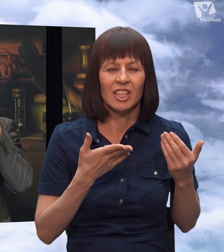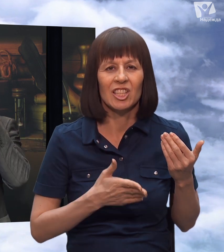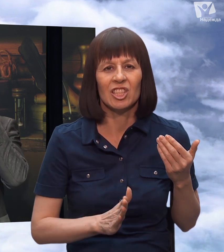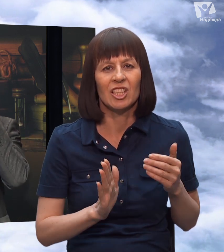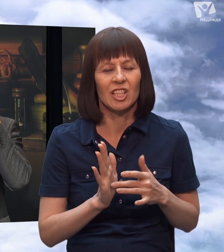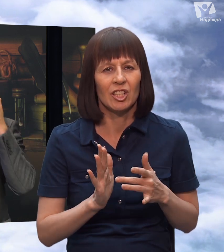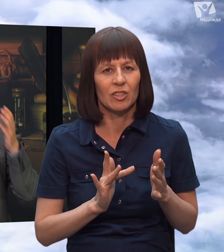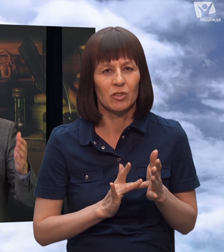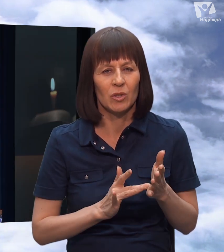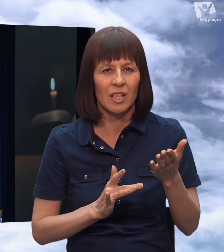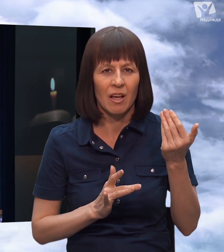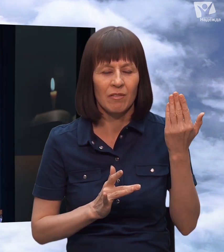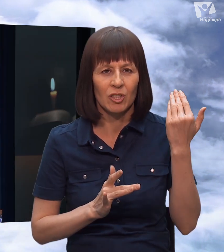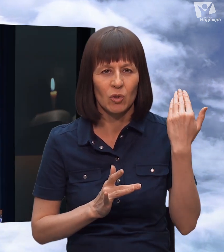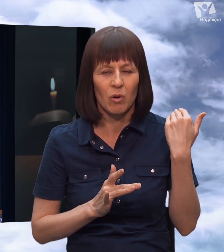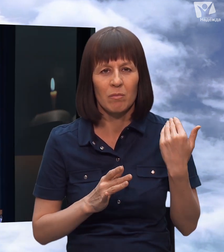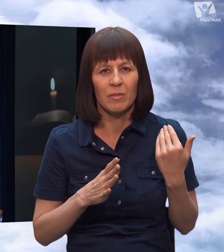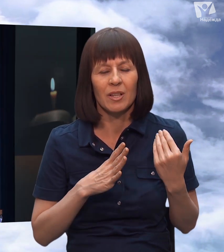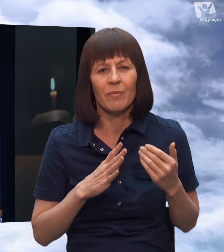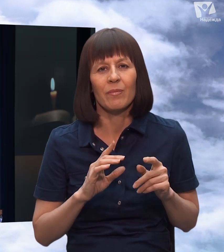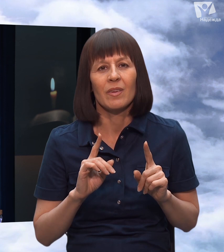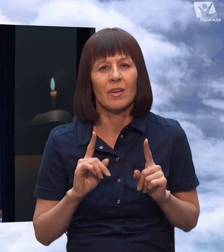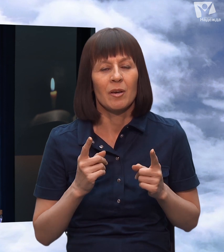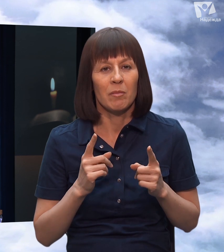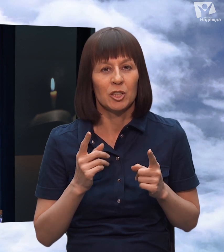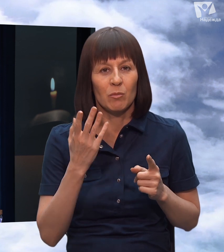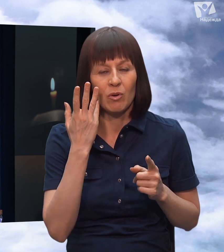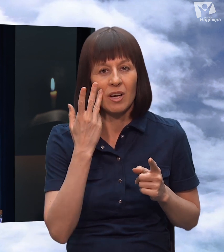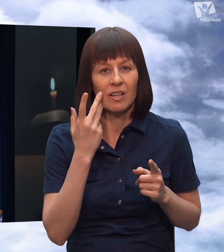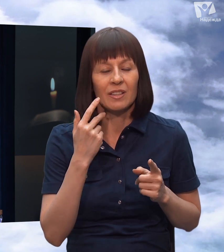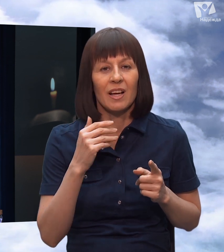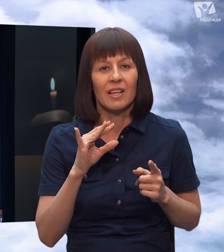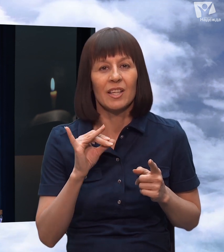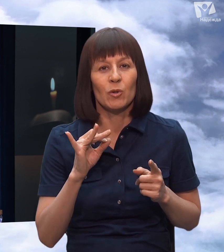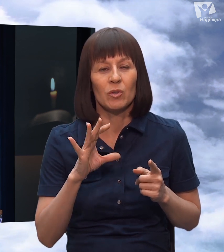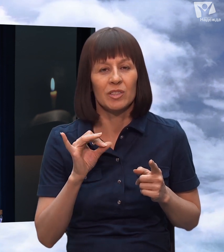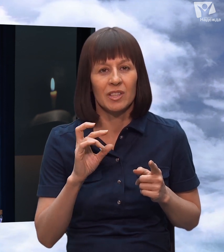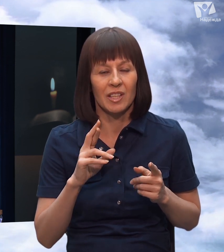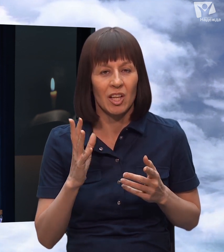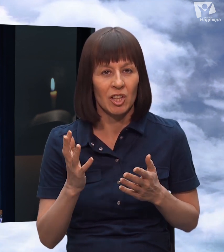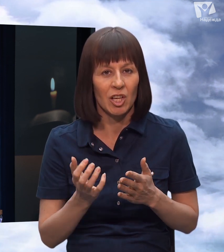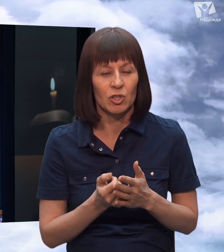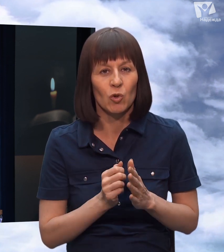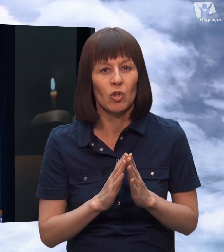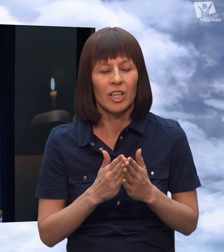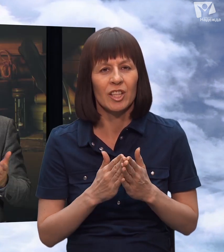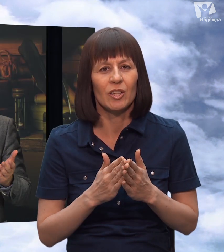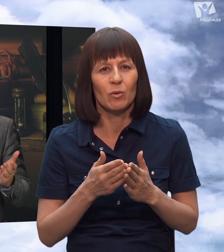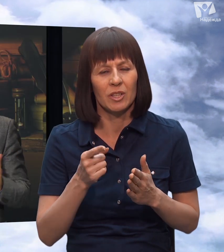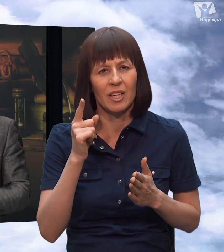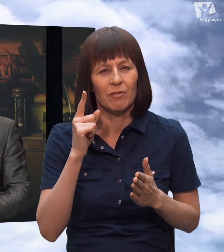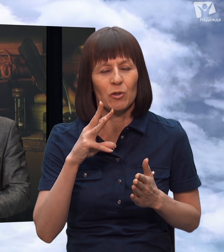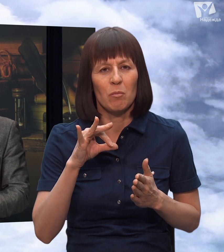на очень очень большое время почему иосия когда он находит эту книгу он ведь мог подумать ну